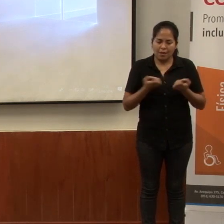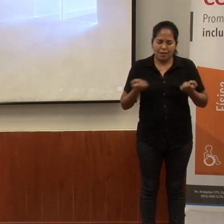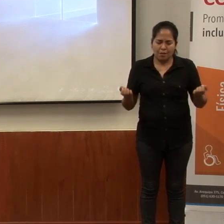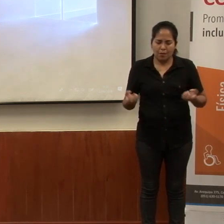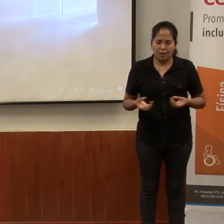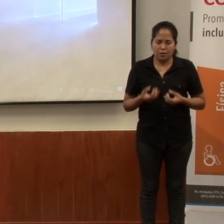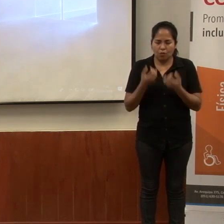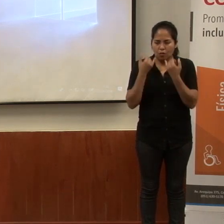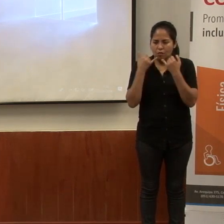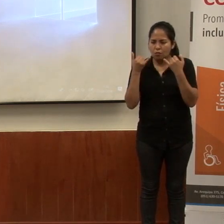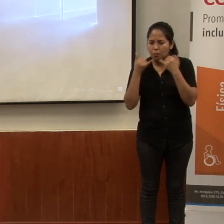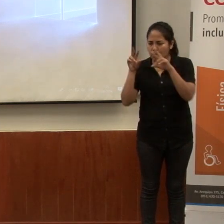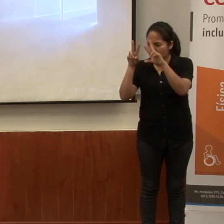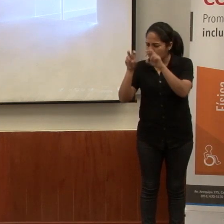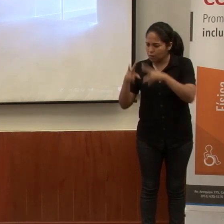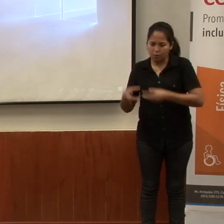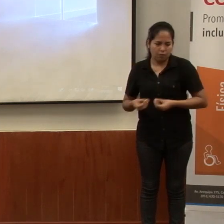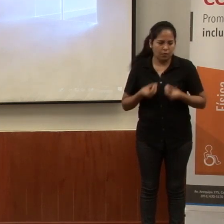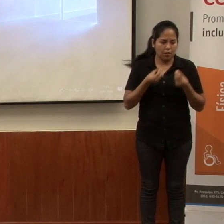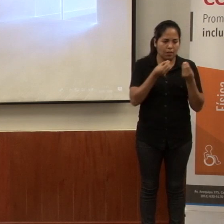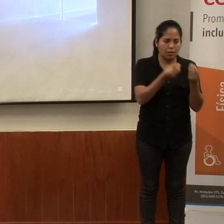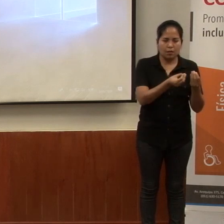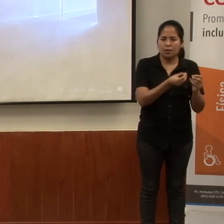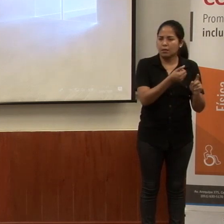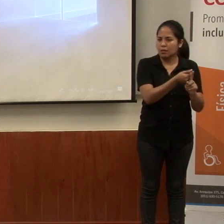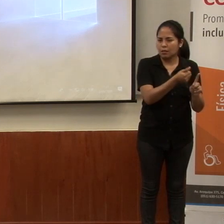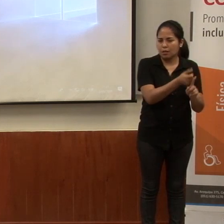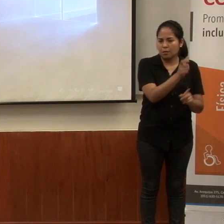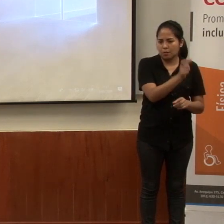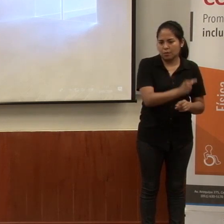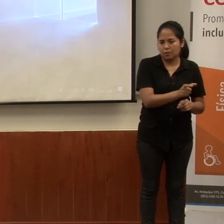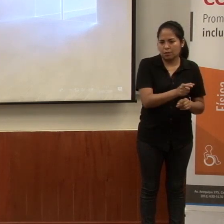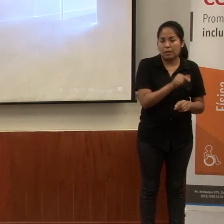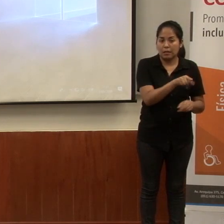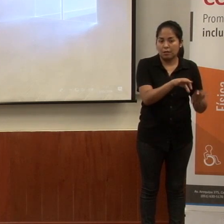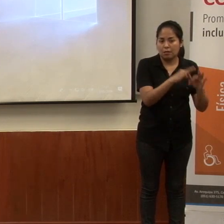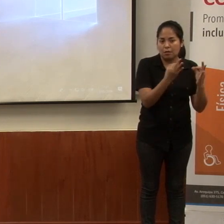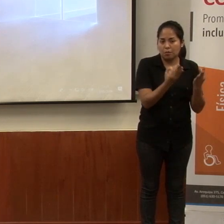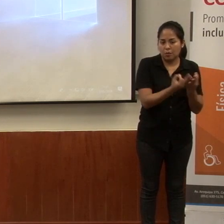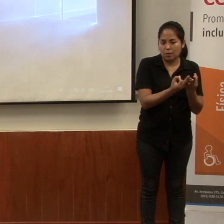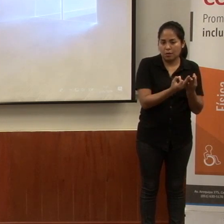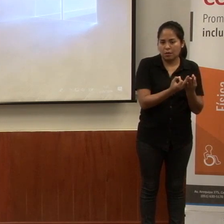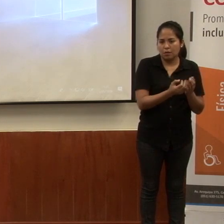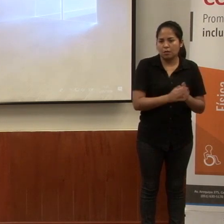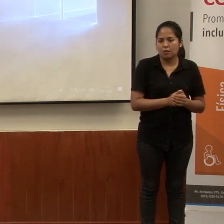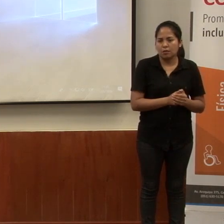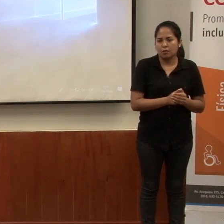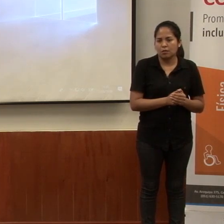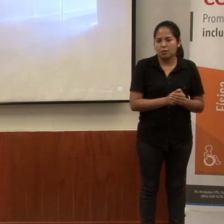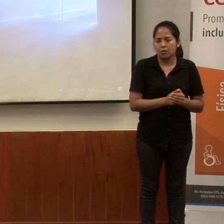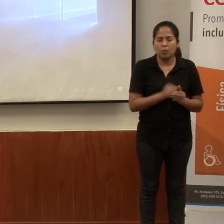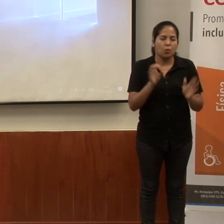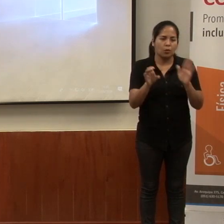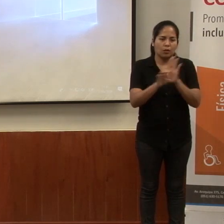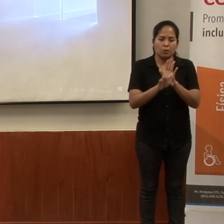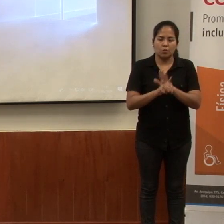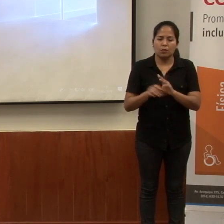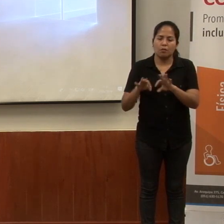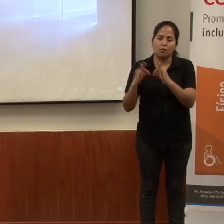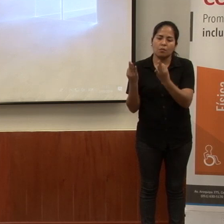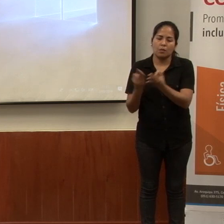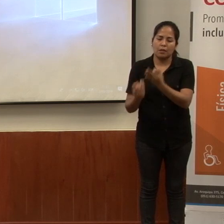toda la información para ver si incluyen, de manera que una familia con personas con discapacidad, si está en el nivel 4, baje por lo menos 2